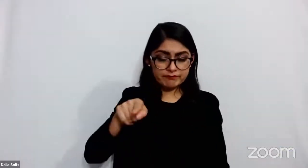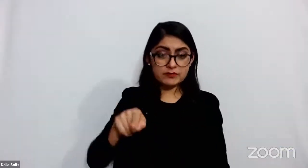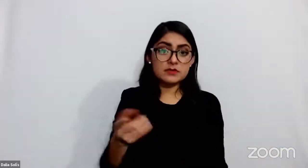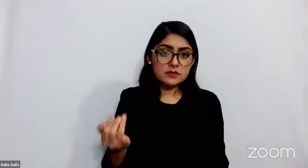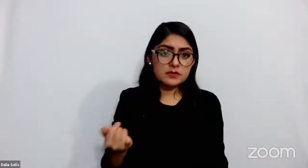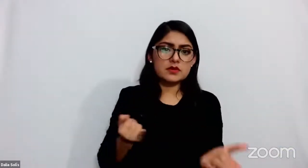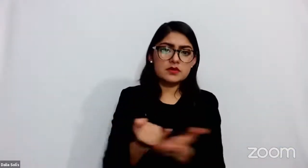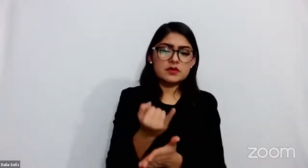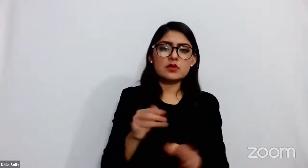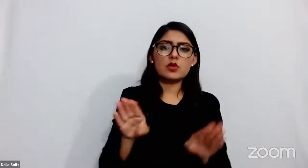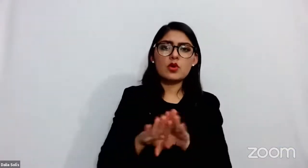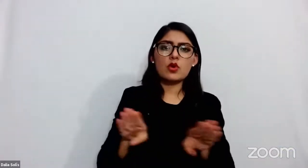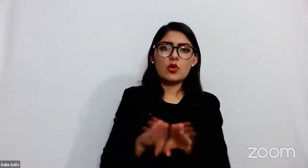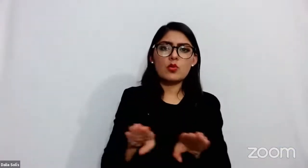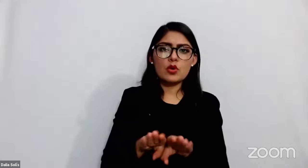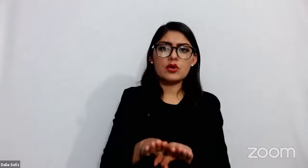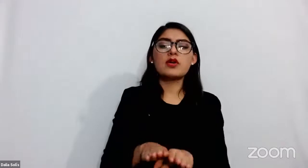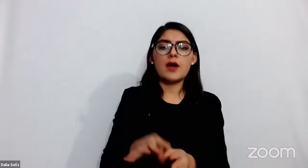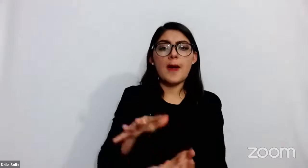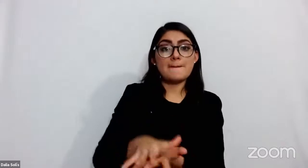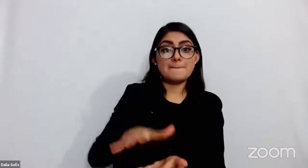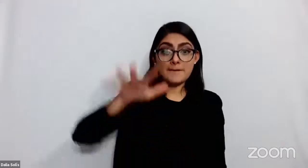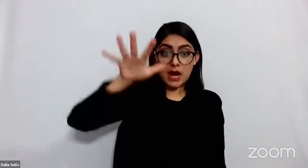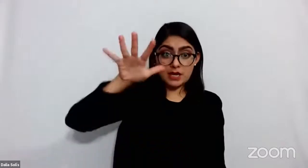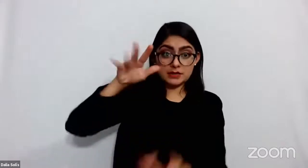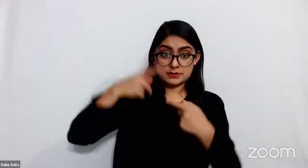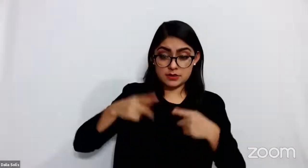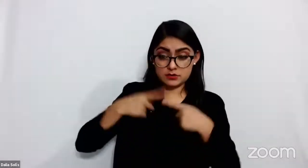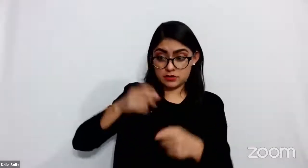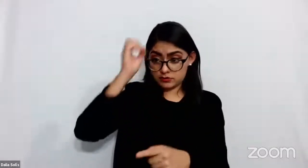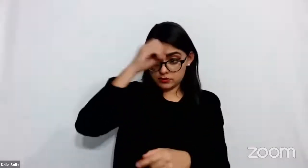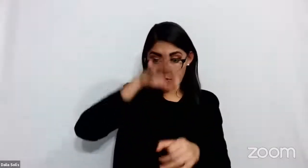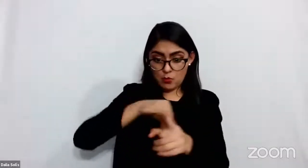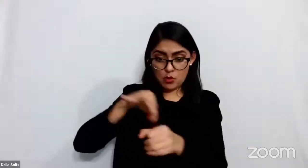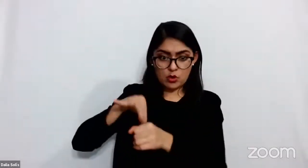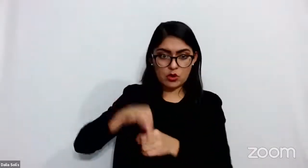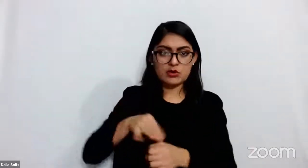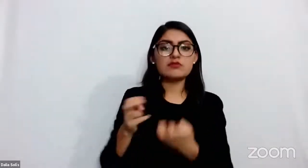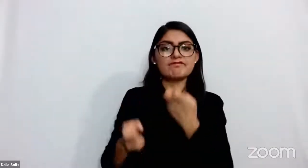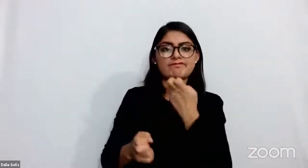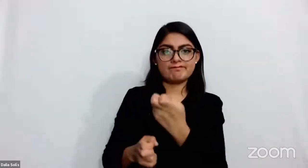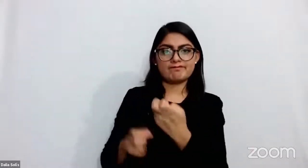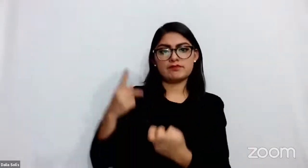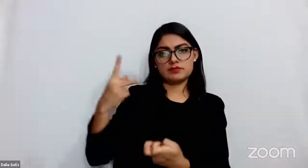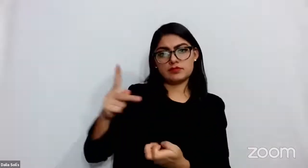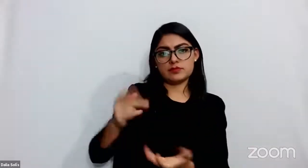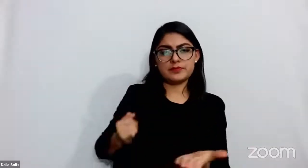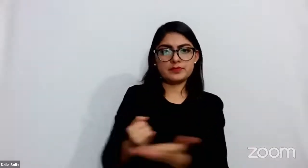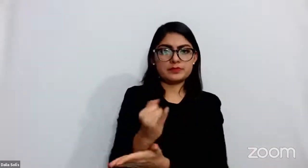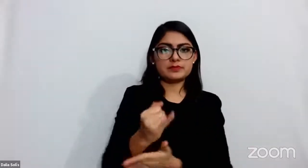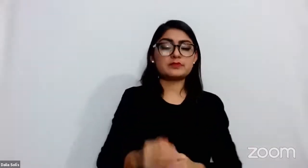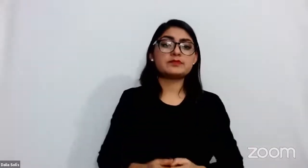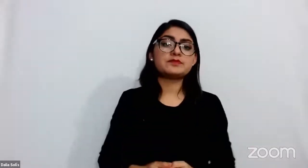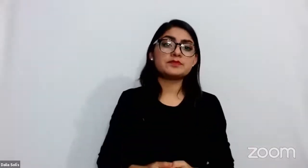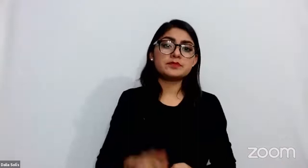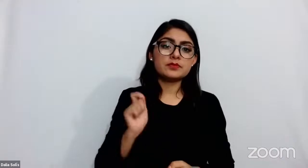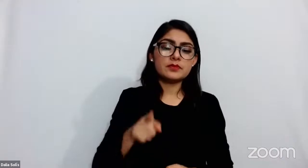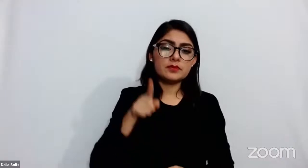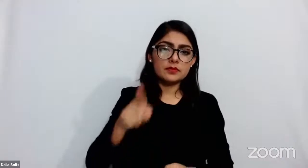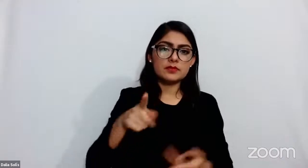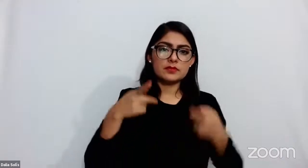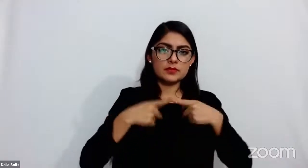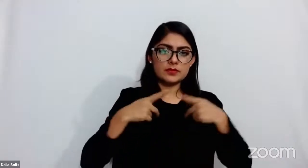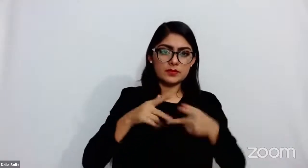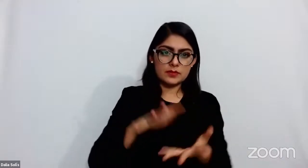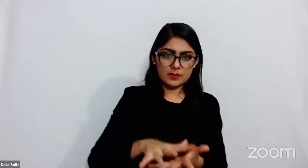reglas mayoritarias. Y por eso es que las concepciones deliberativas lo que proponen es, lo que abogan es mayor deliberación